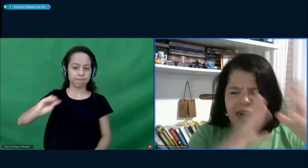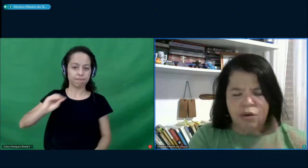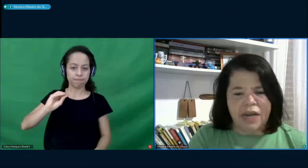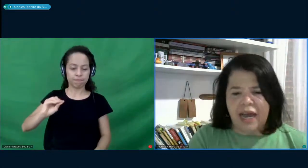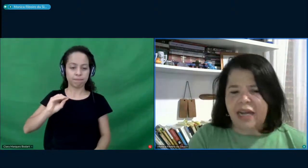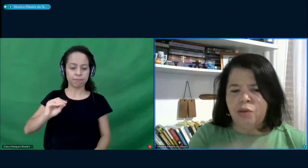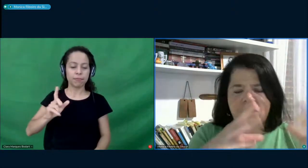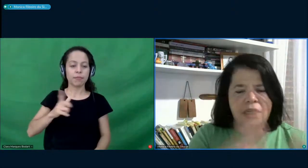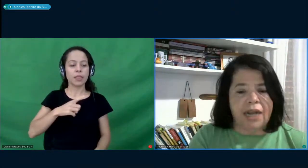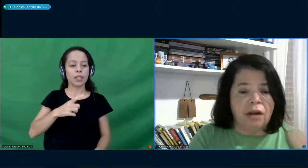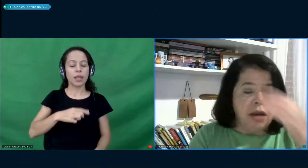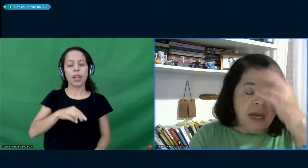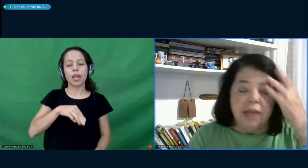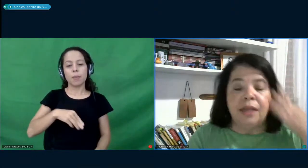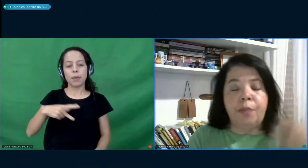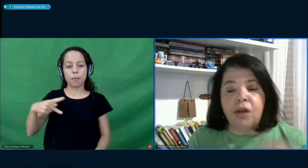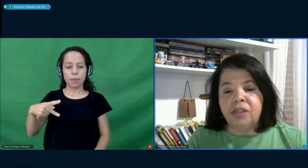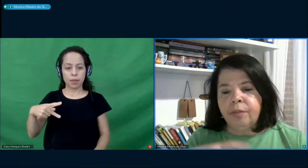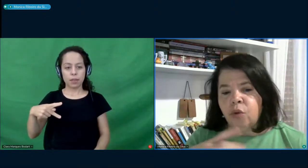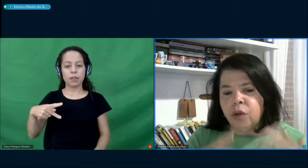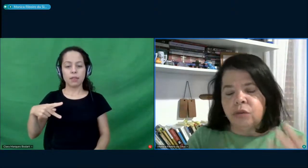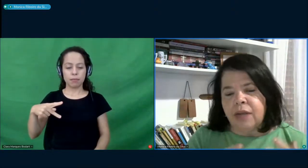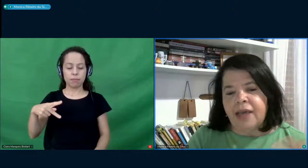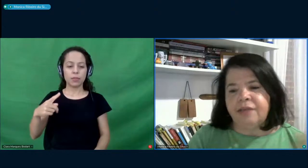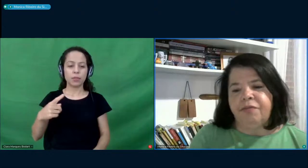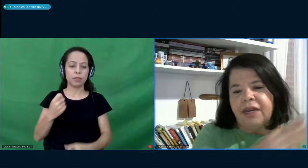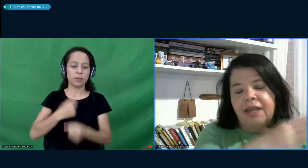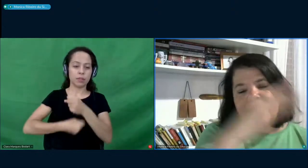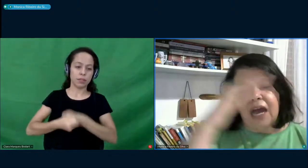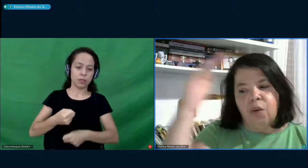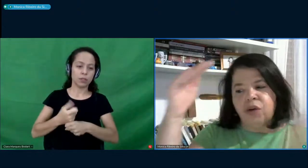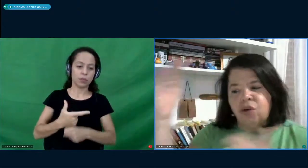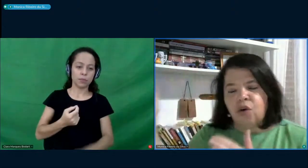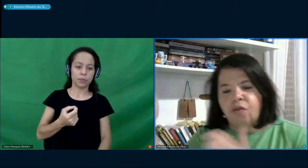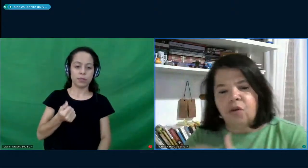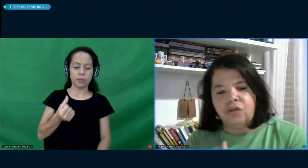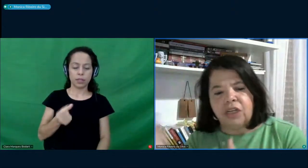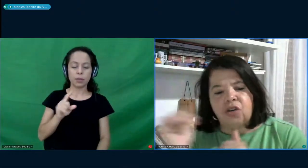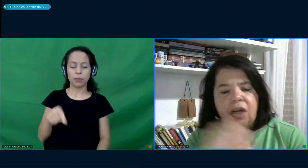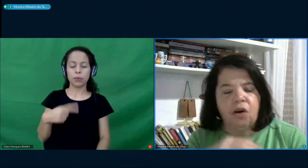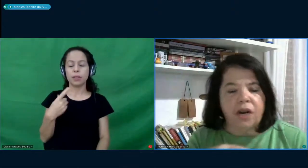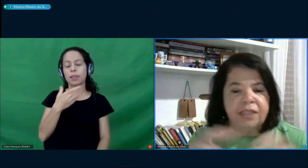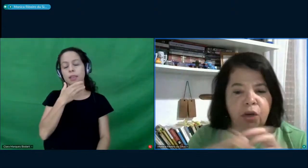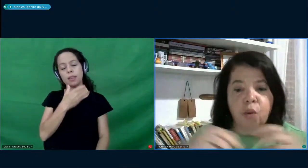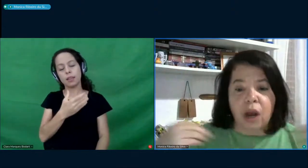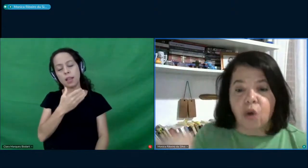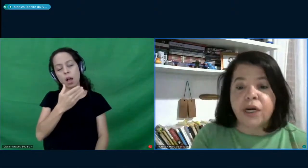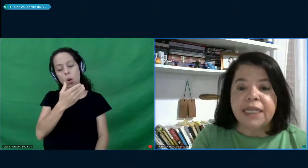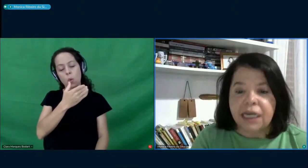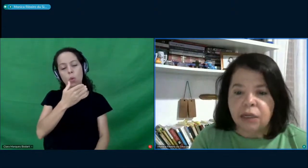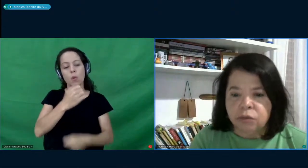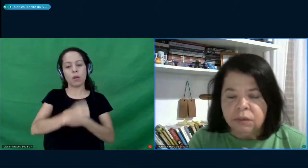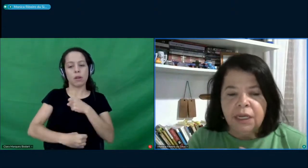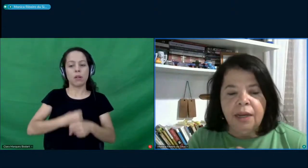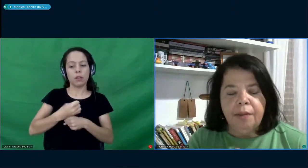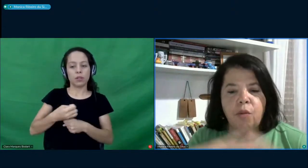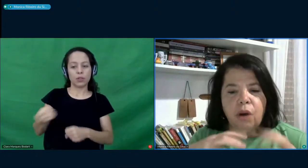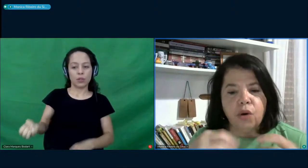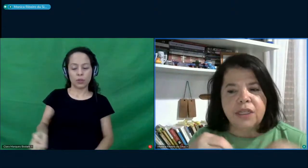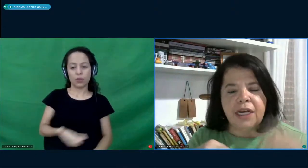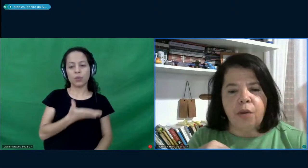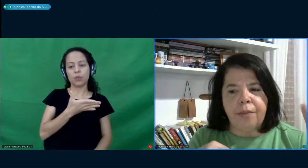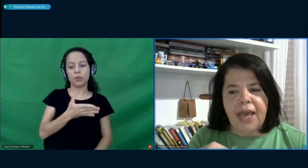aquela carga horária, com o itinerário. Depois de muito, né, aí vem Natal, Ano Novo, quando retorna agora, tem